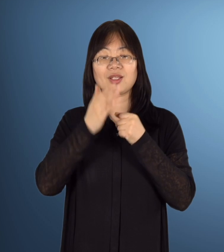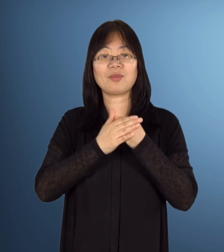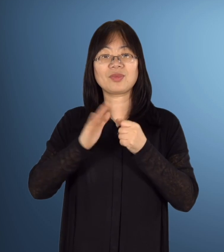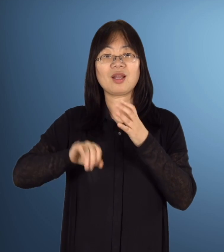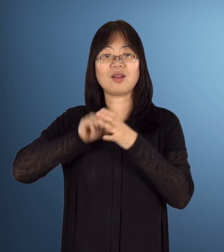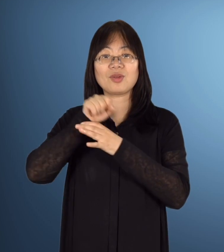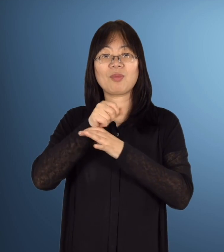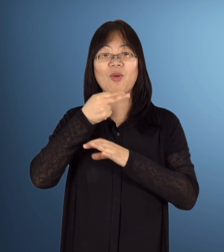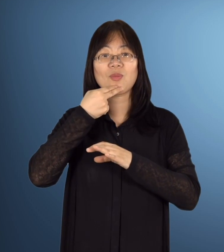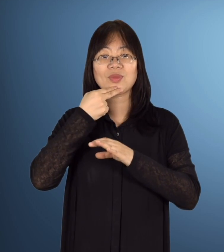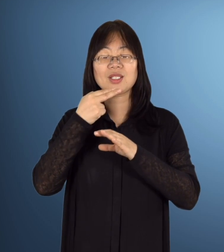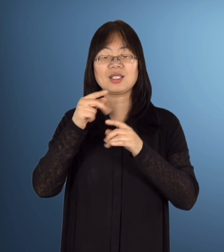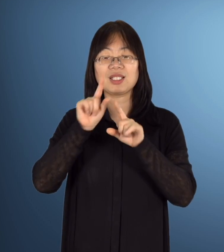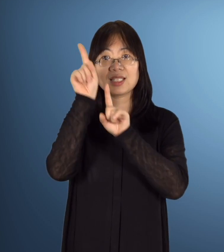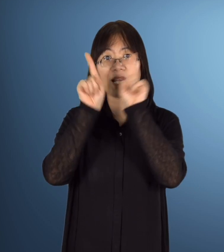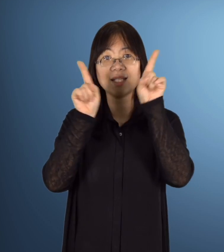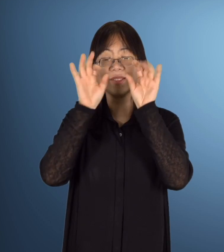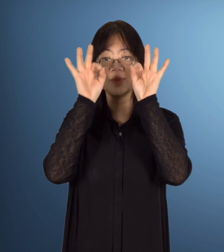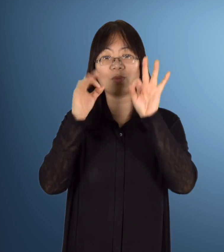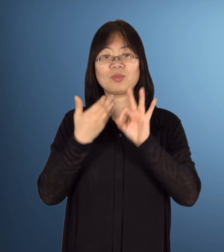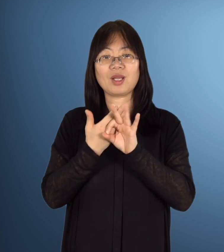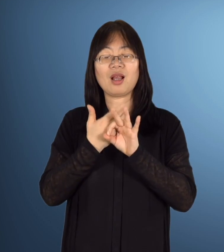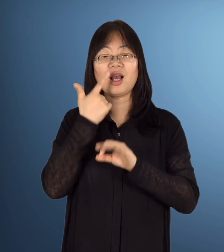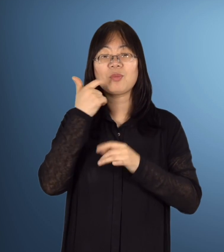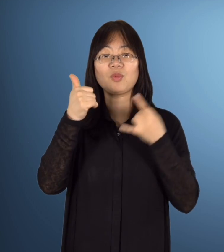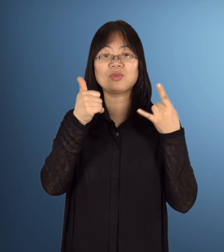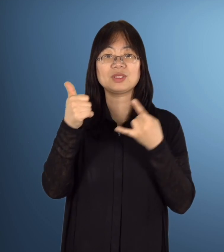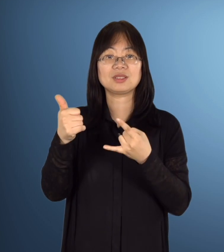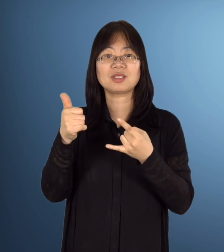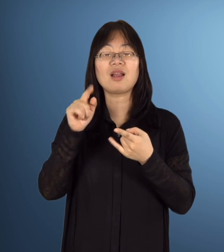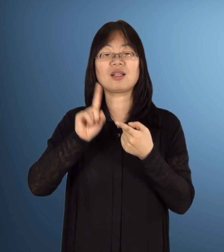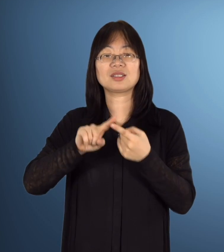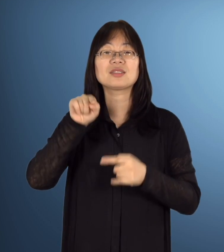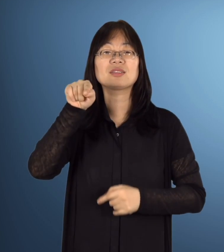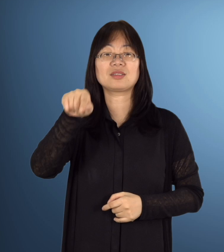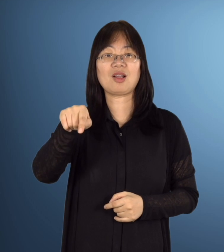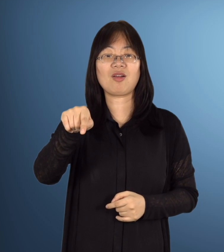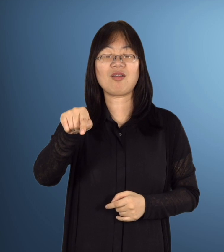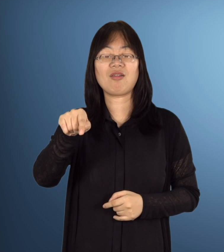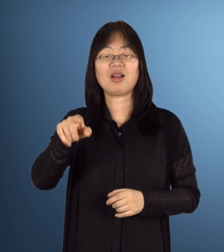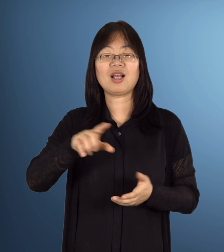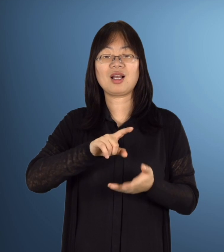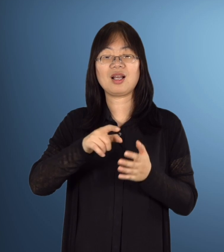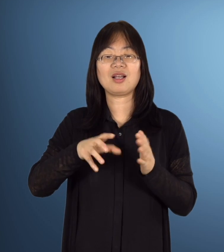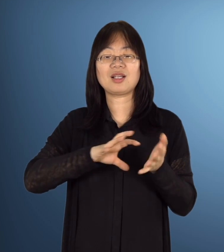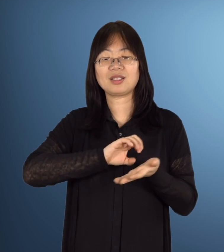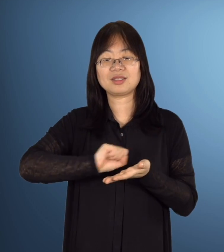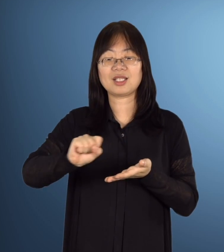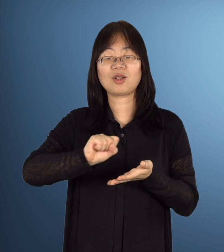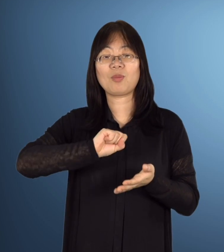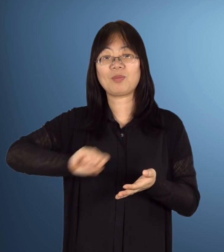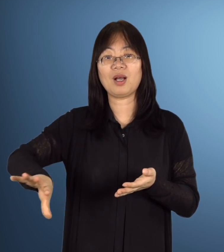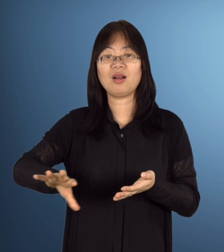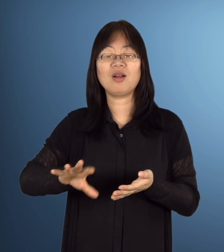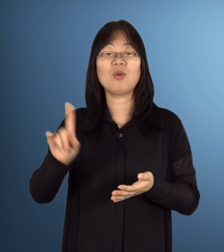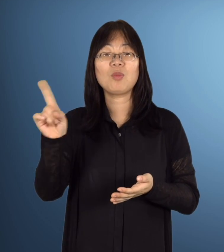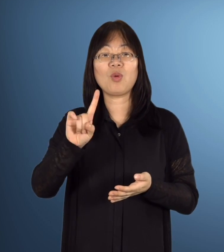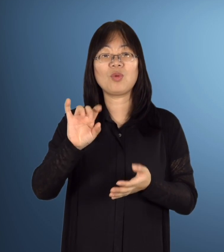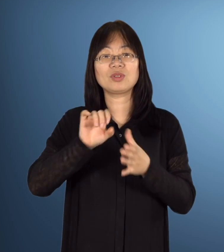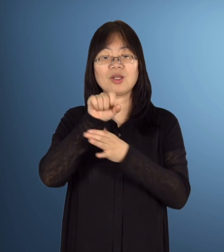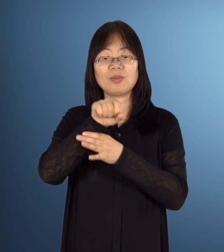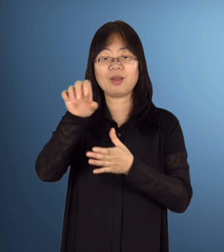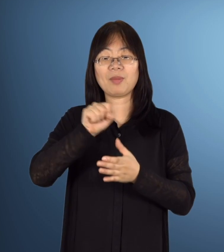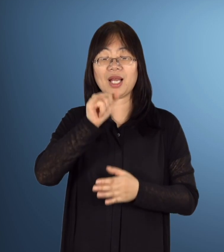열매를 맺지 아니하는 가지는 아버지께서 그것을 제거해 버리시고 무릇 열매를